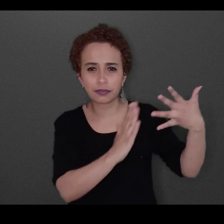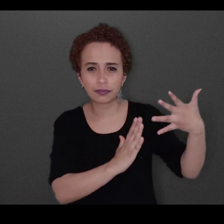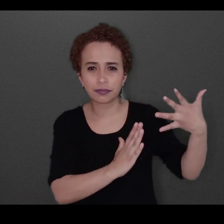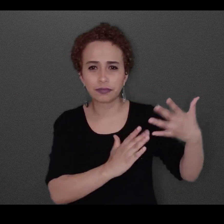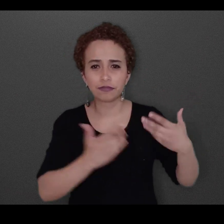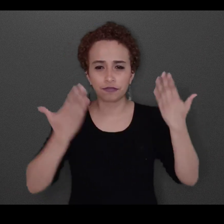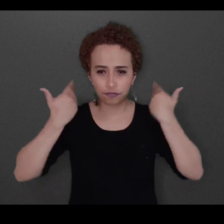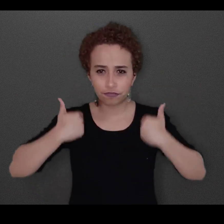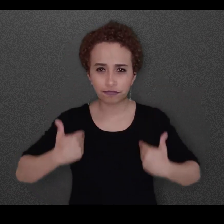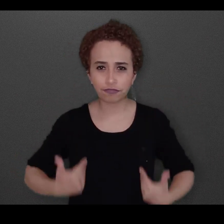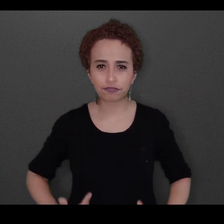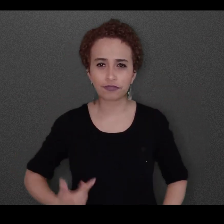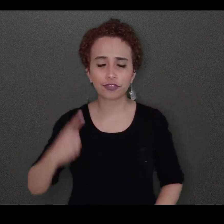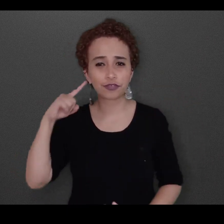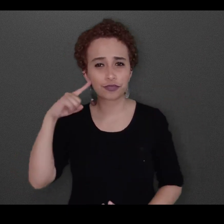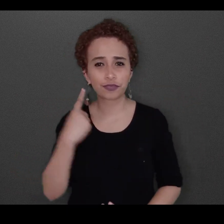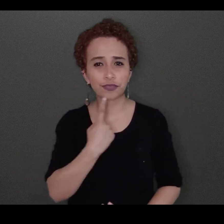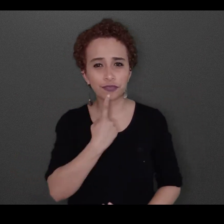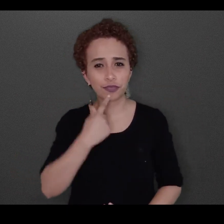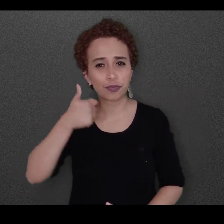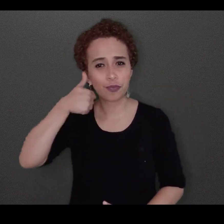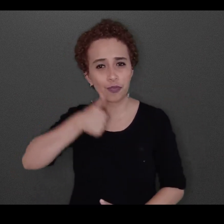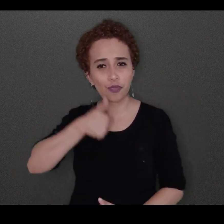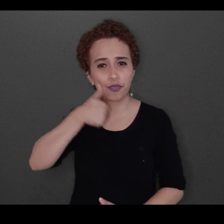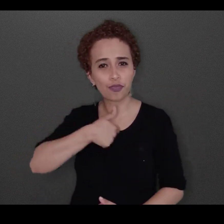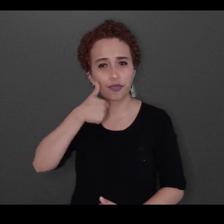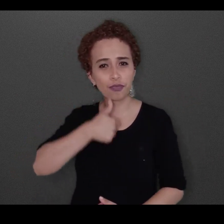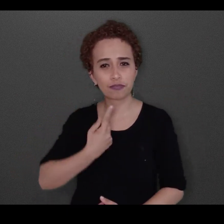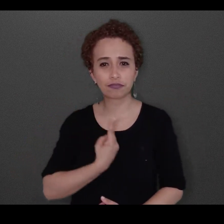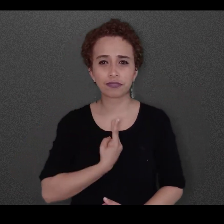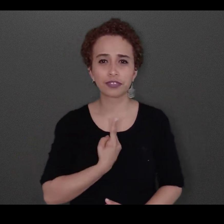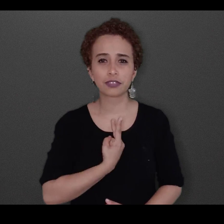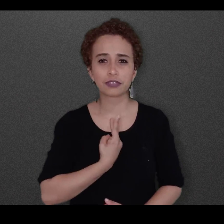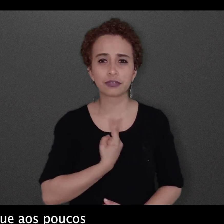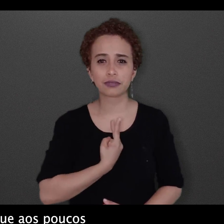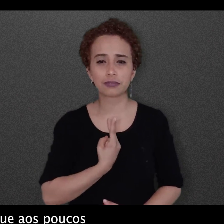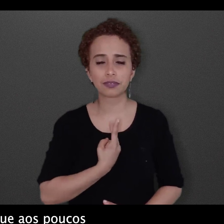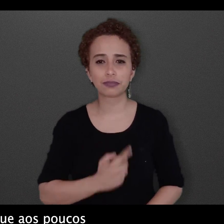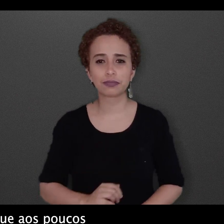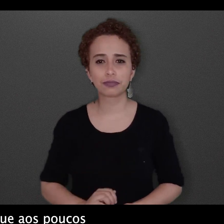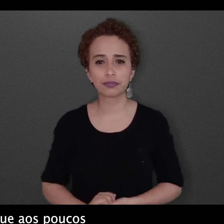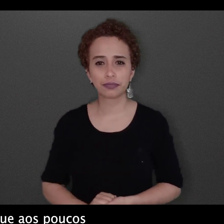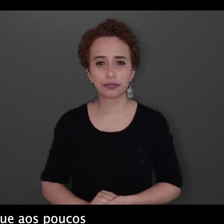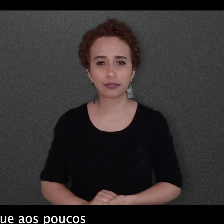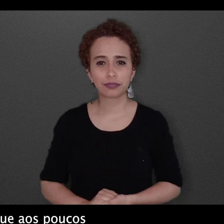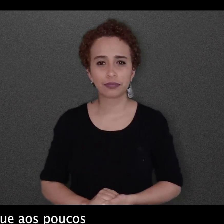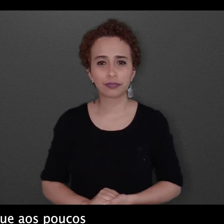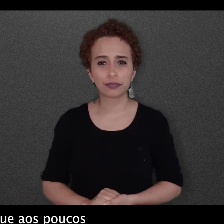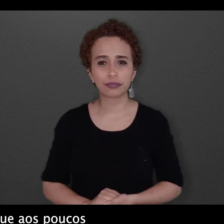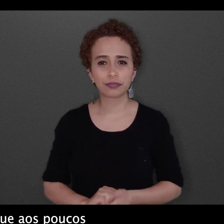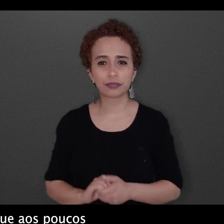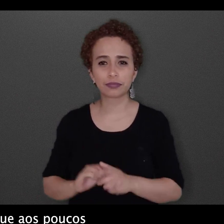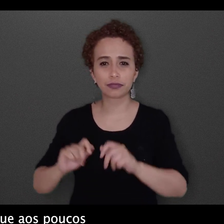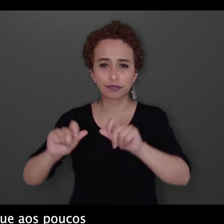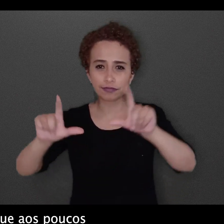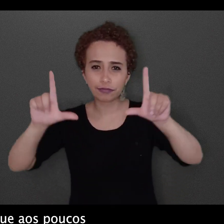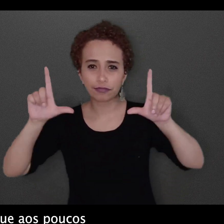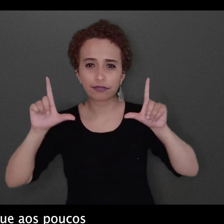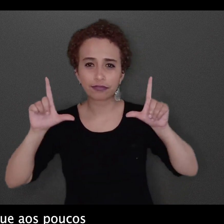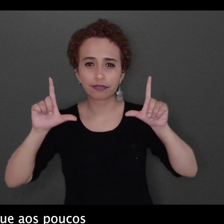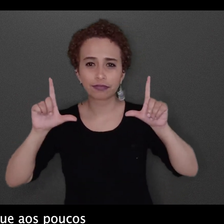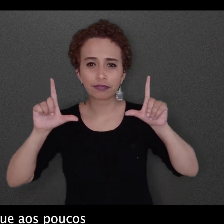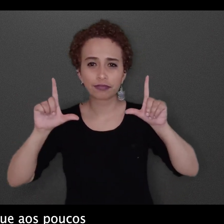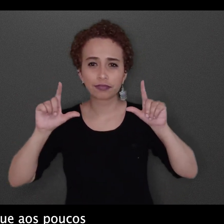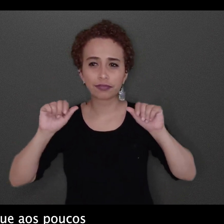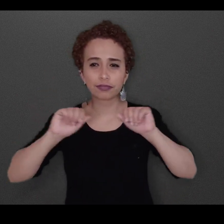Mulher, cis, negra, surda. De outro, imagem que aos poucos